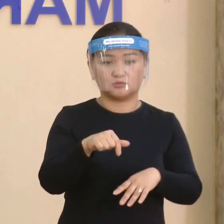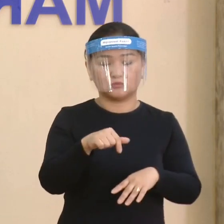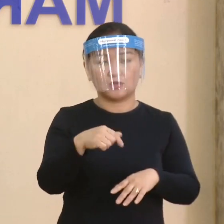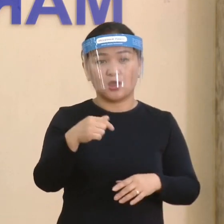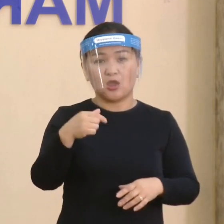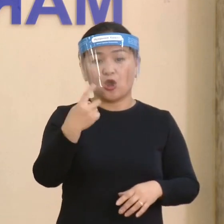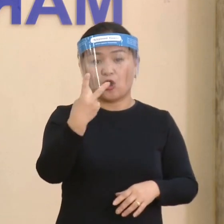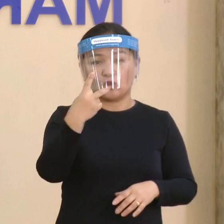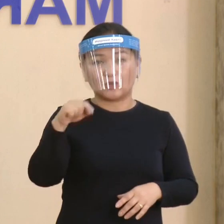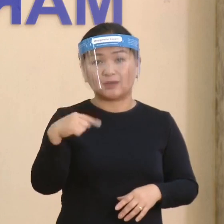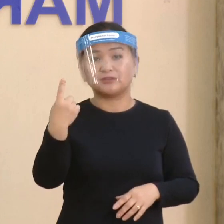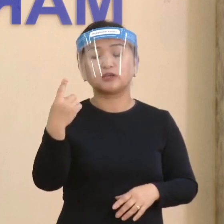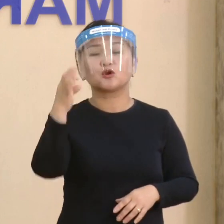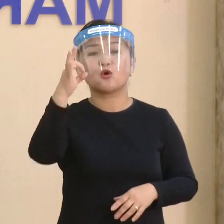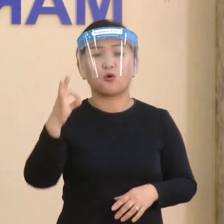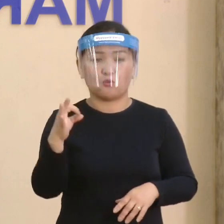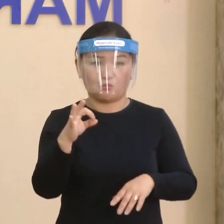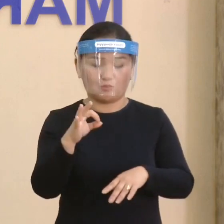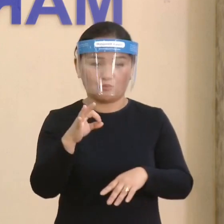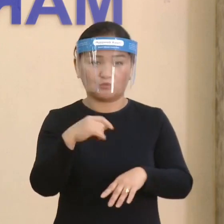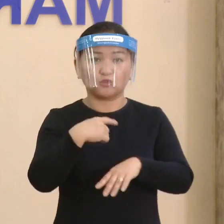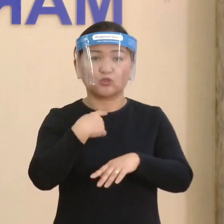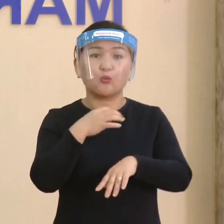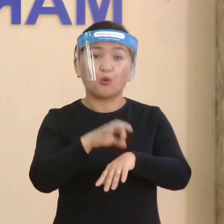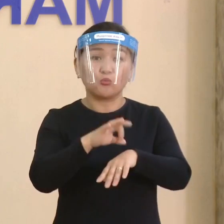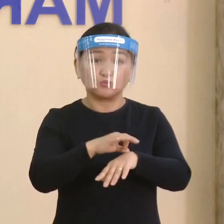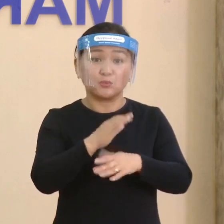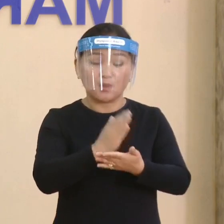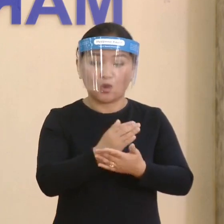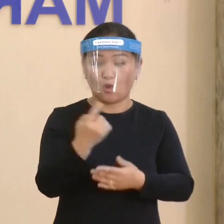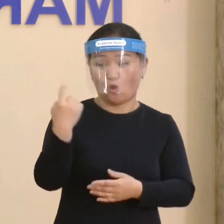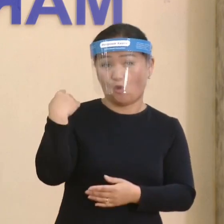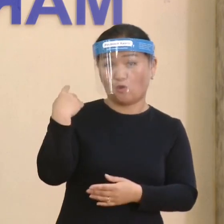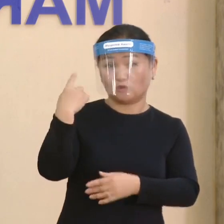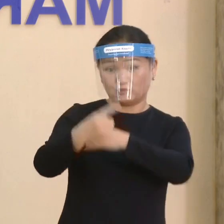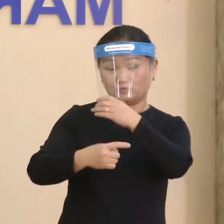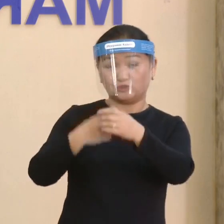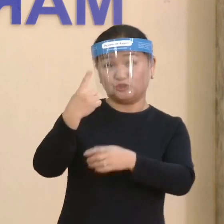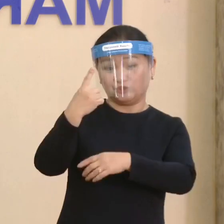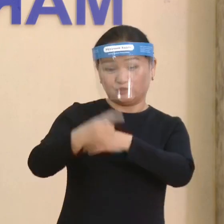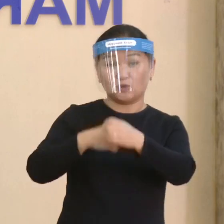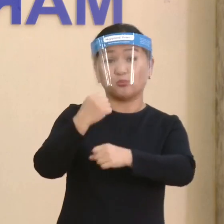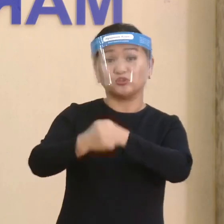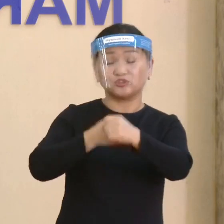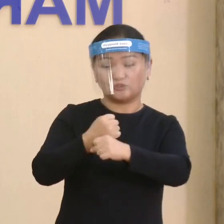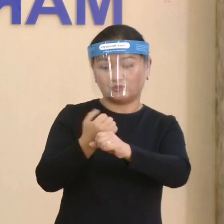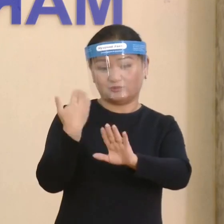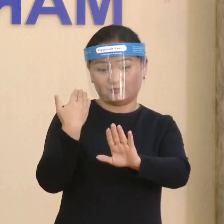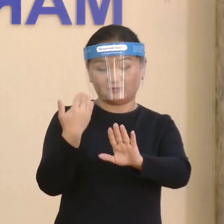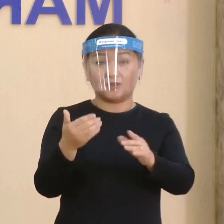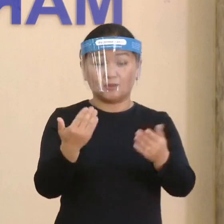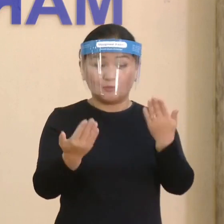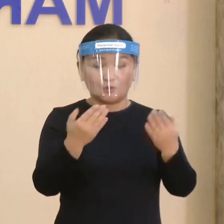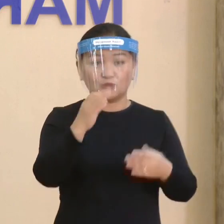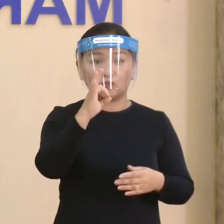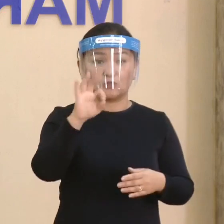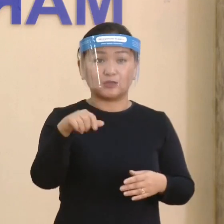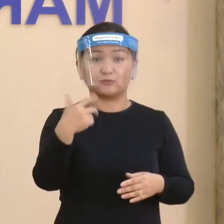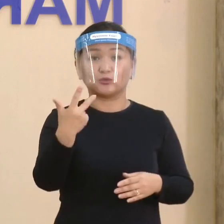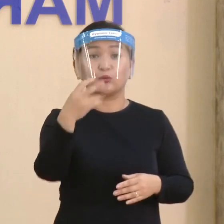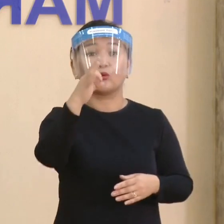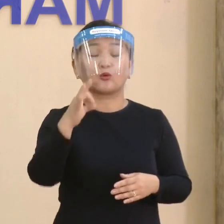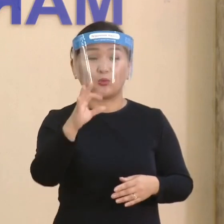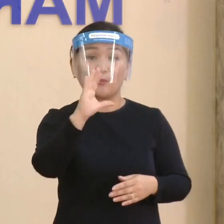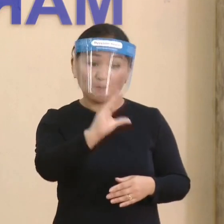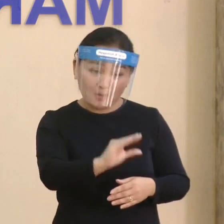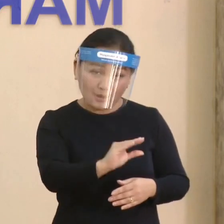гэд. Энэ нь бол өмнөх онтой харьцуулахад бол 0.3% бага байгаа. Гэхдээ одоо иргэд маань энэ